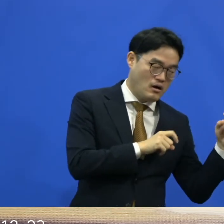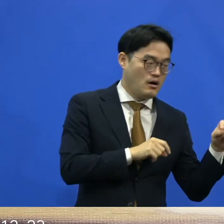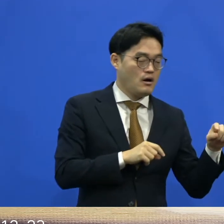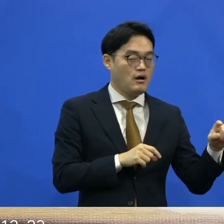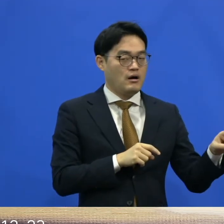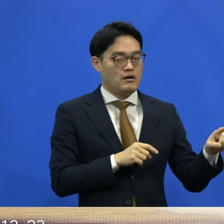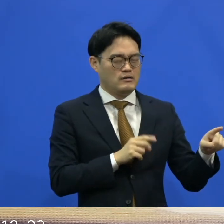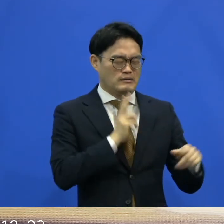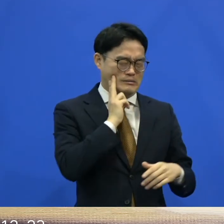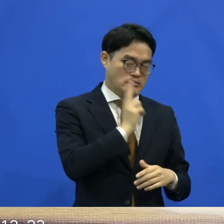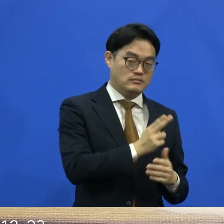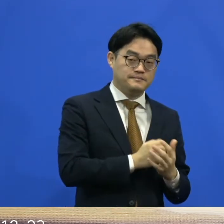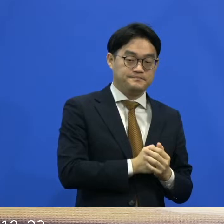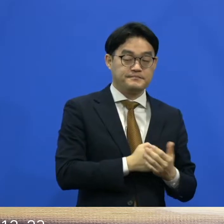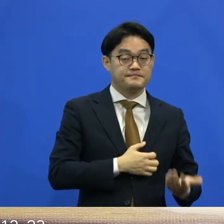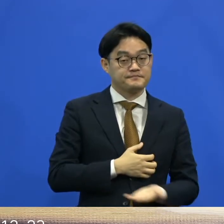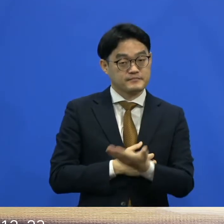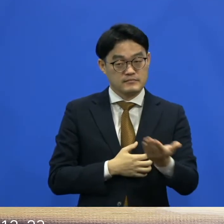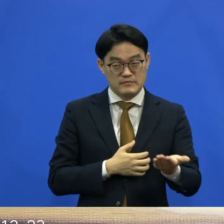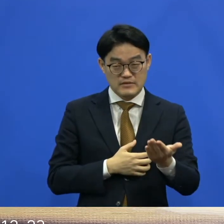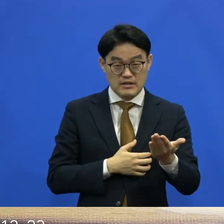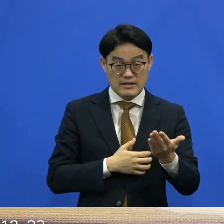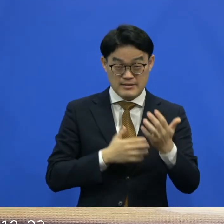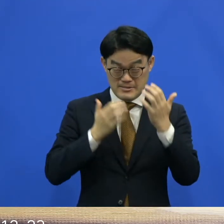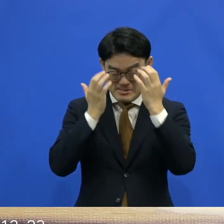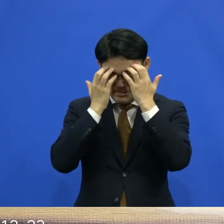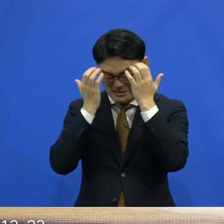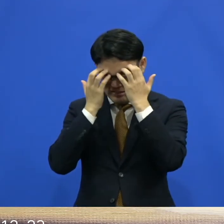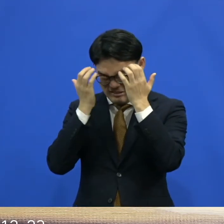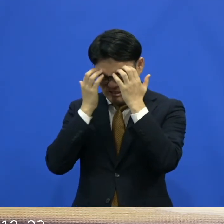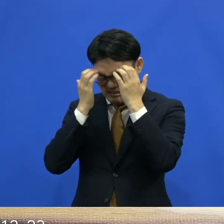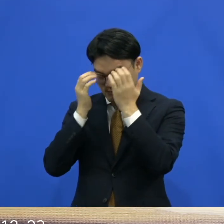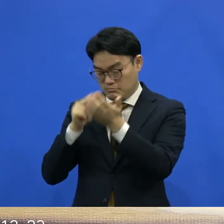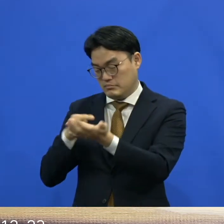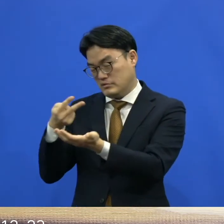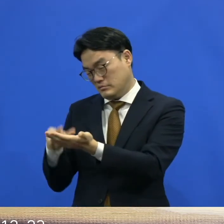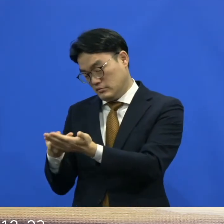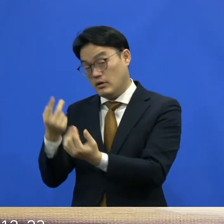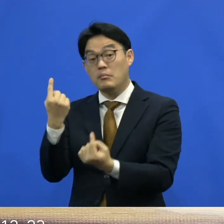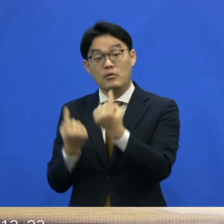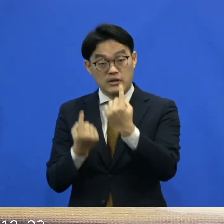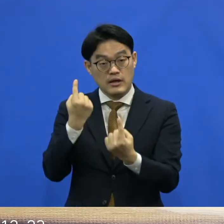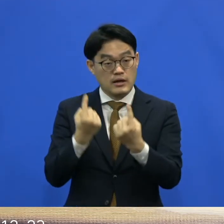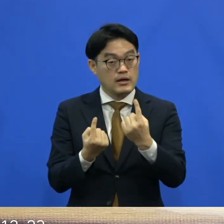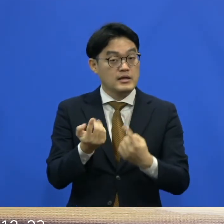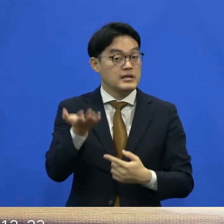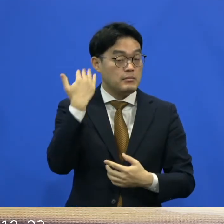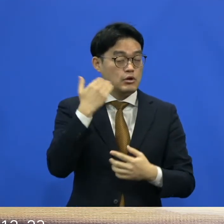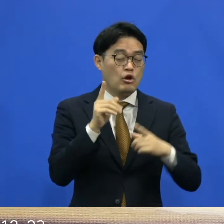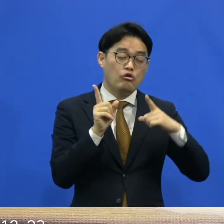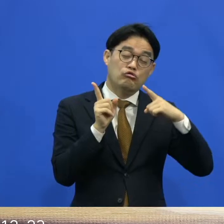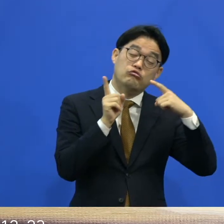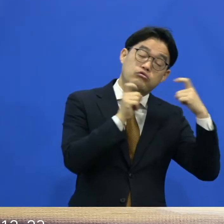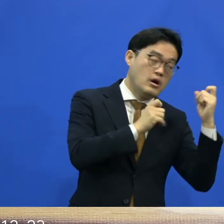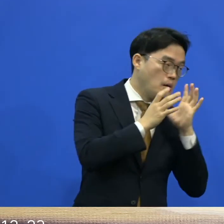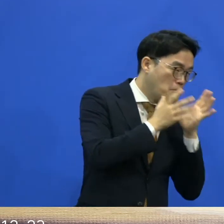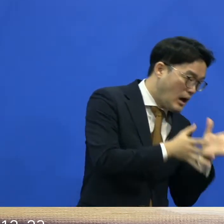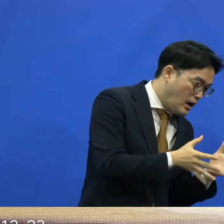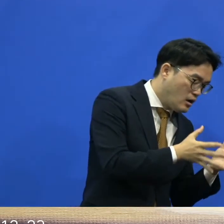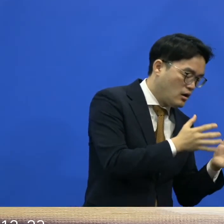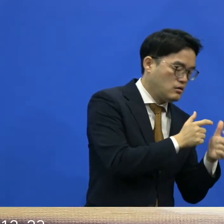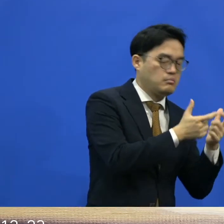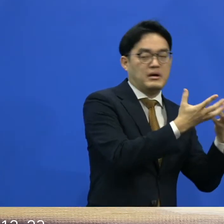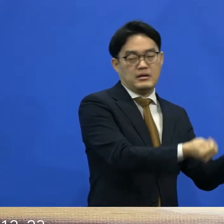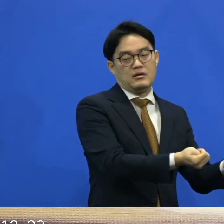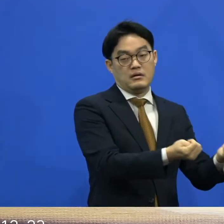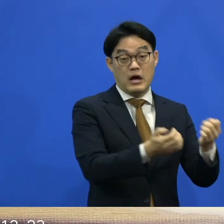자, 시련에 넘어지는 사람보다 유혹에 넘어지는 사람이 더 많다고 그랬습니다. 시련을 통해서 다시 일어나는데